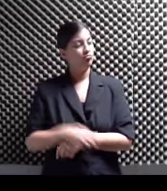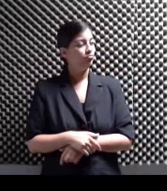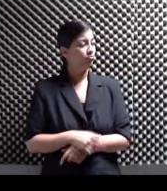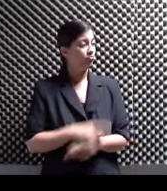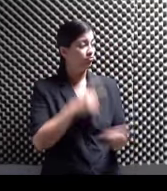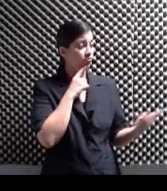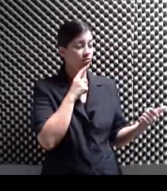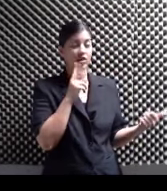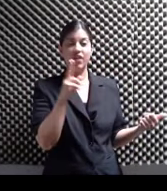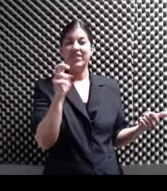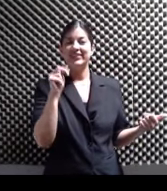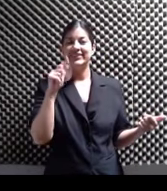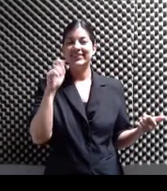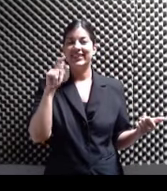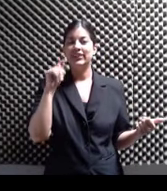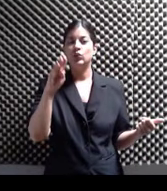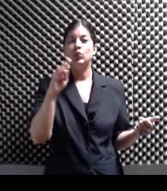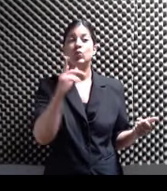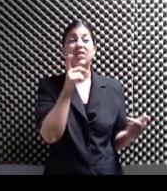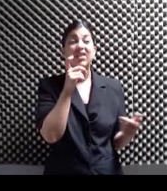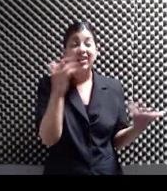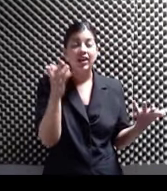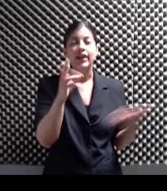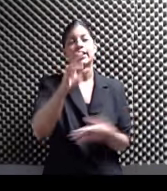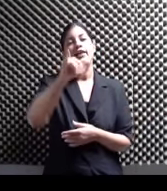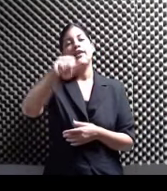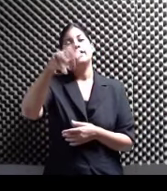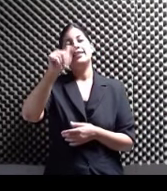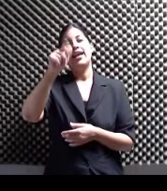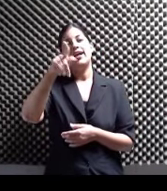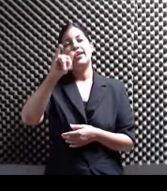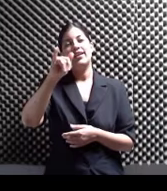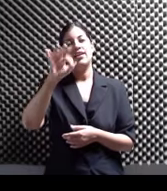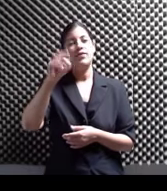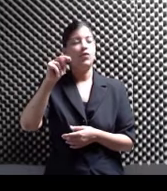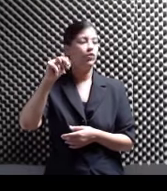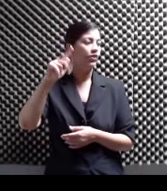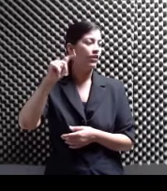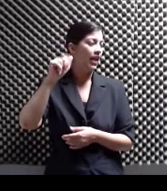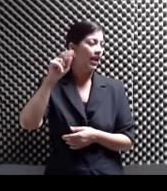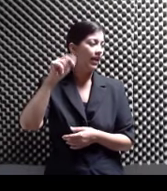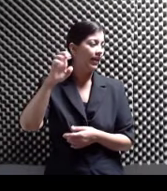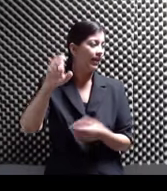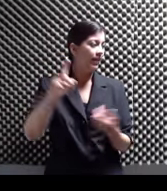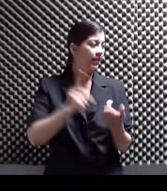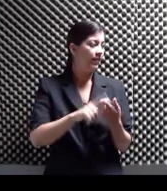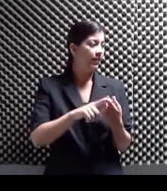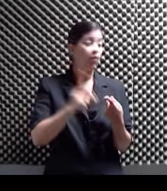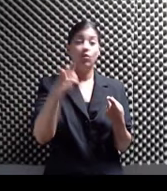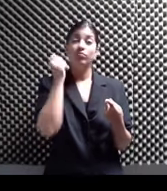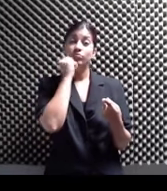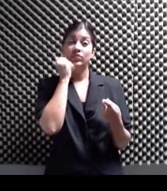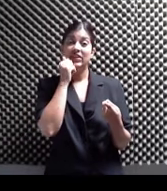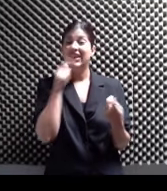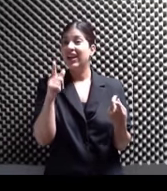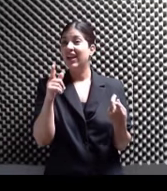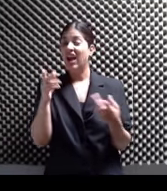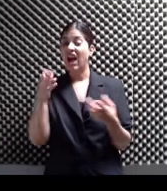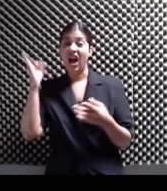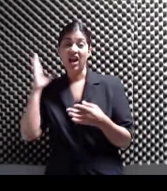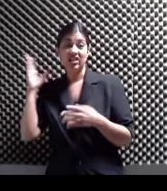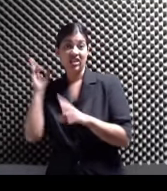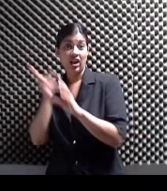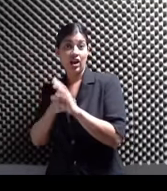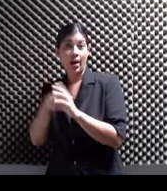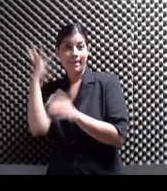Aquí en el 22 está Jackie Fontane, ajá, está una chica de de Belleza Latina en el 2012, que había llamado